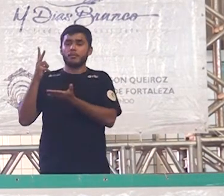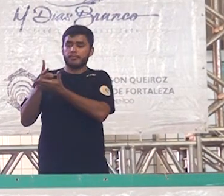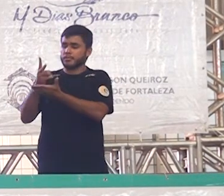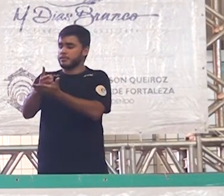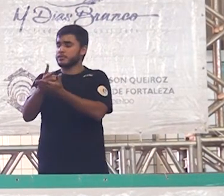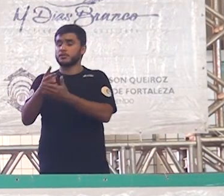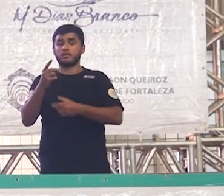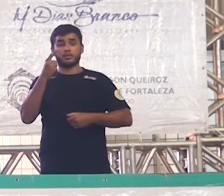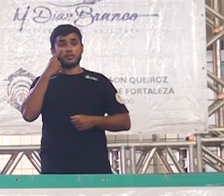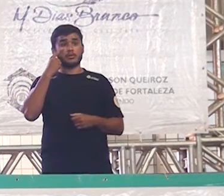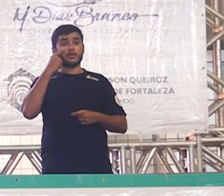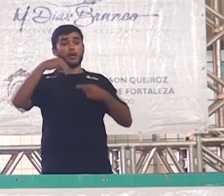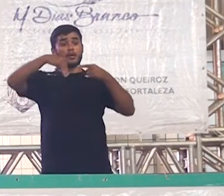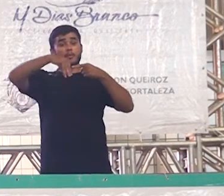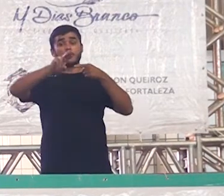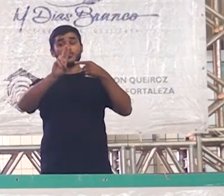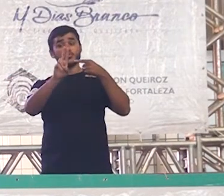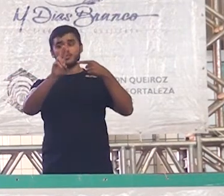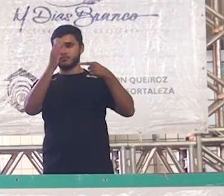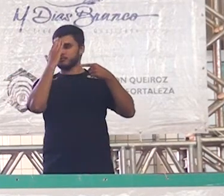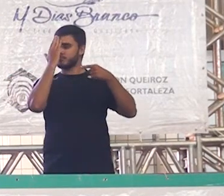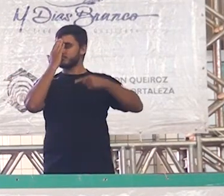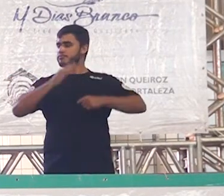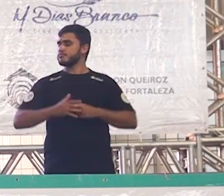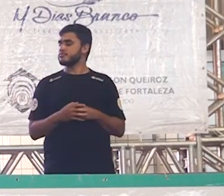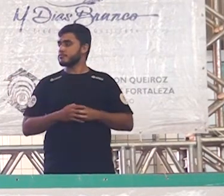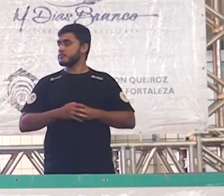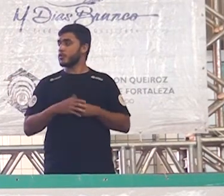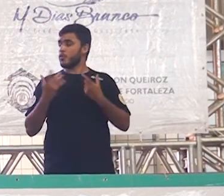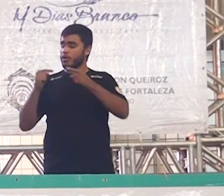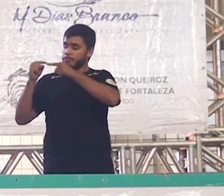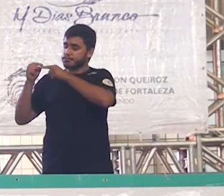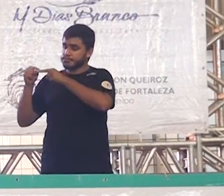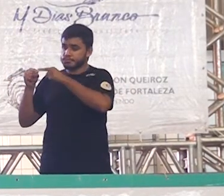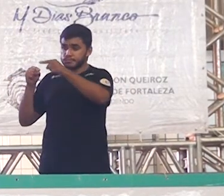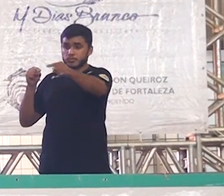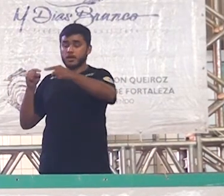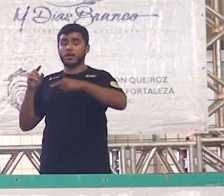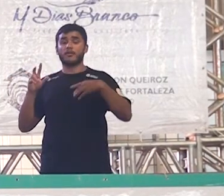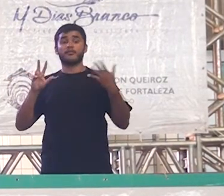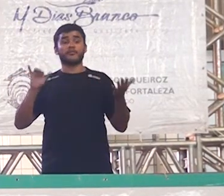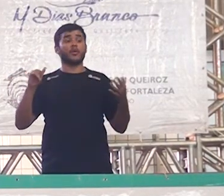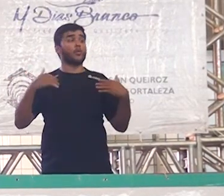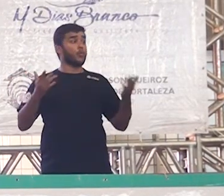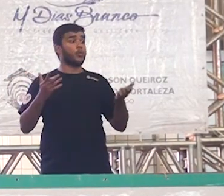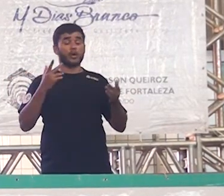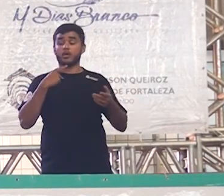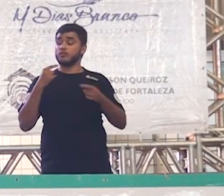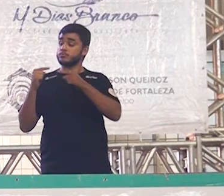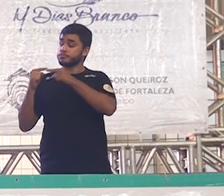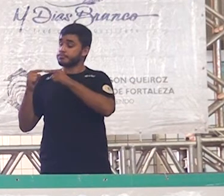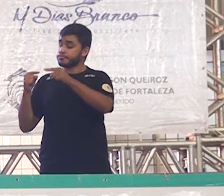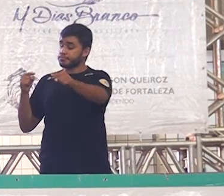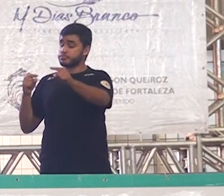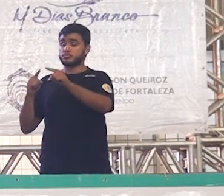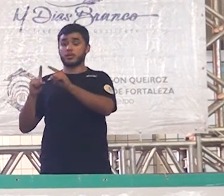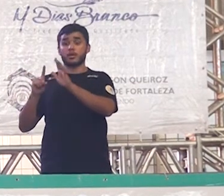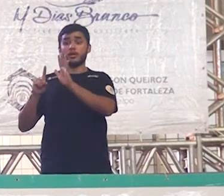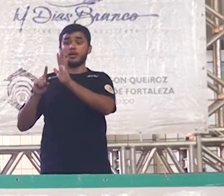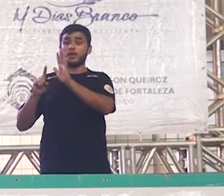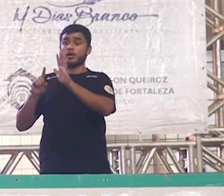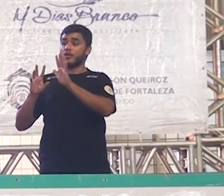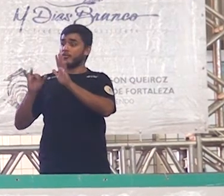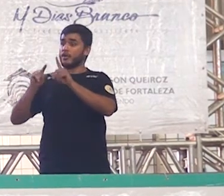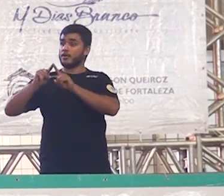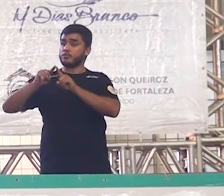velocidade constante de movimento é uniforme. O que é que vai acontecer aqui? A posição dele vai aumentando, porque aí ele vai